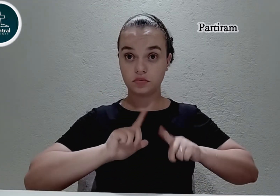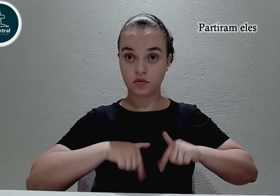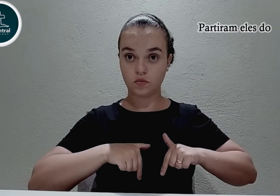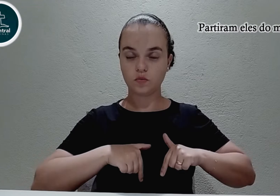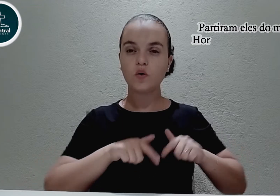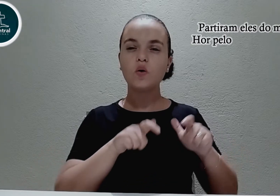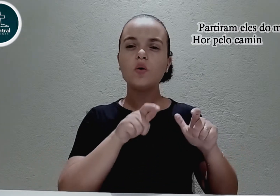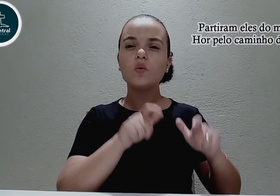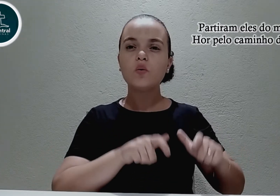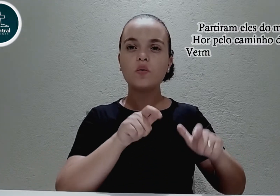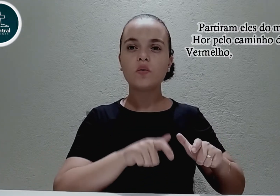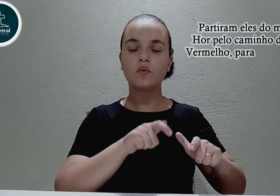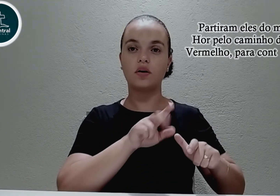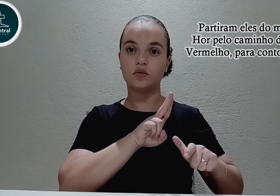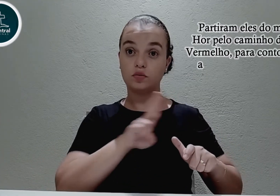4 a 9.